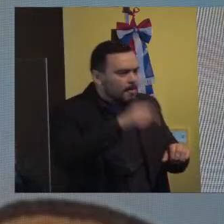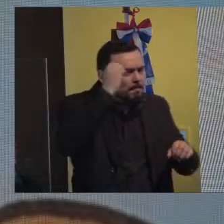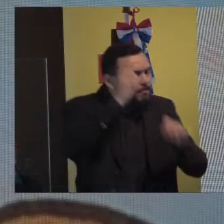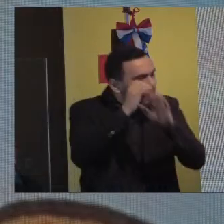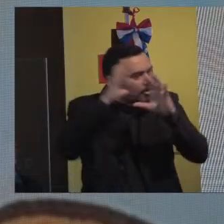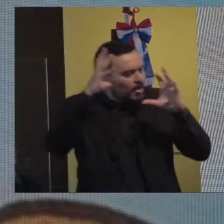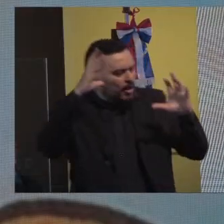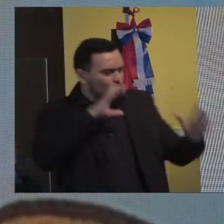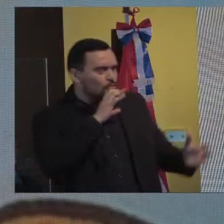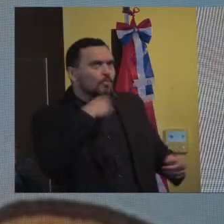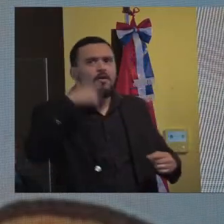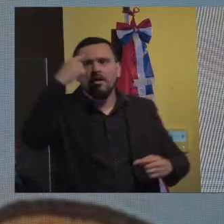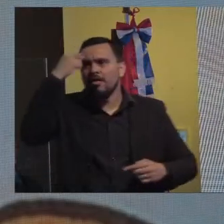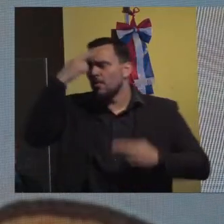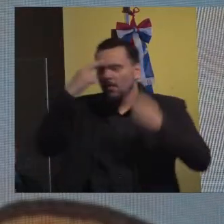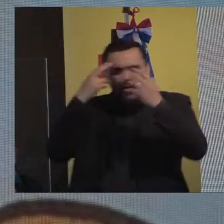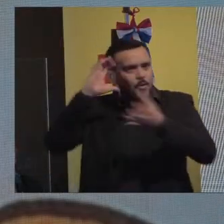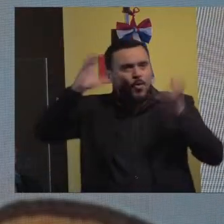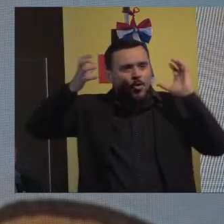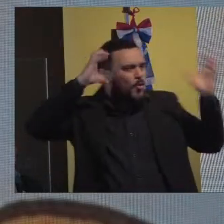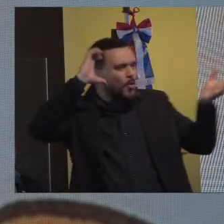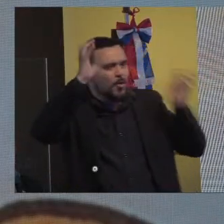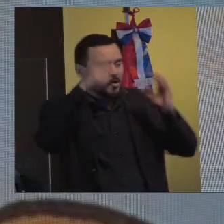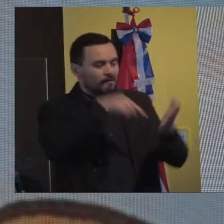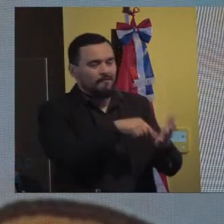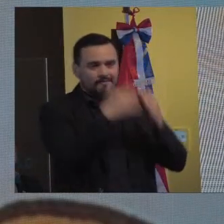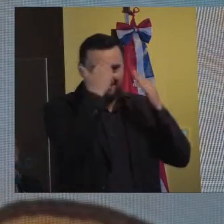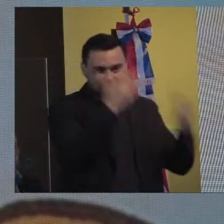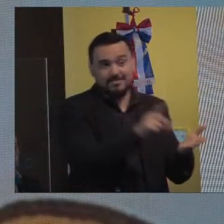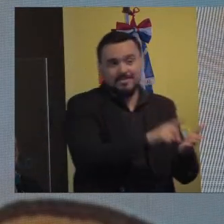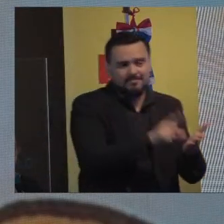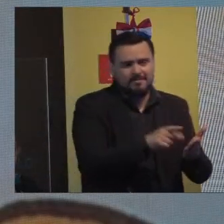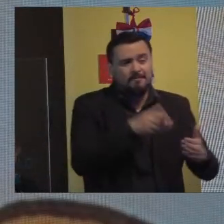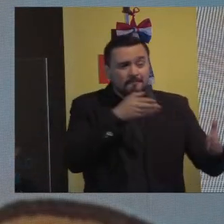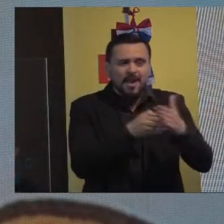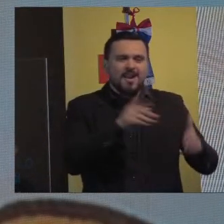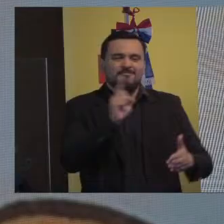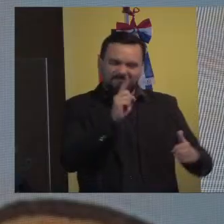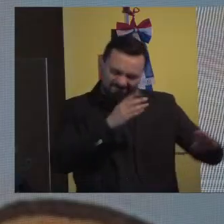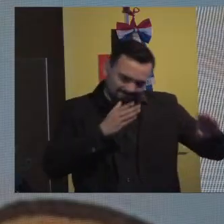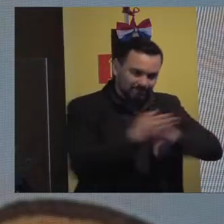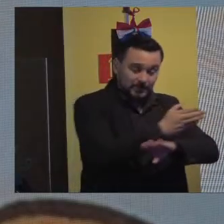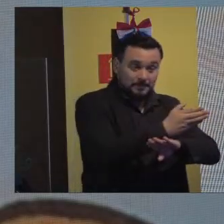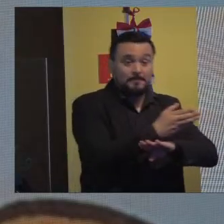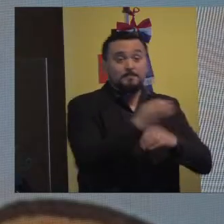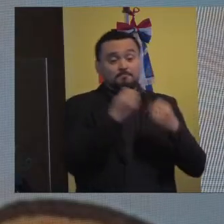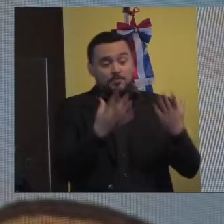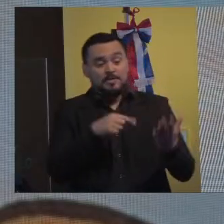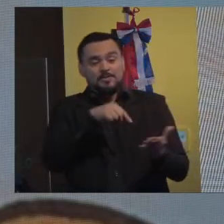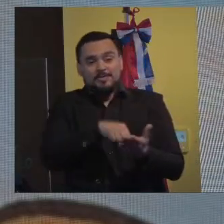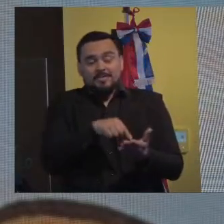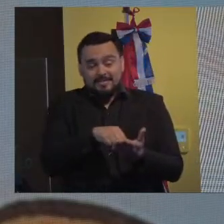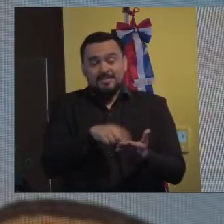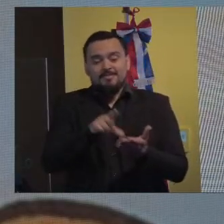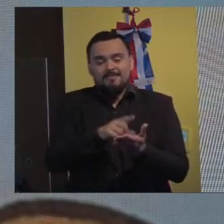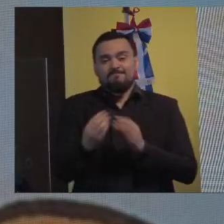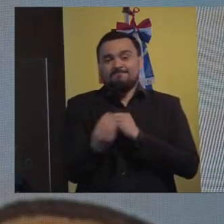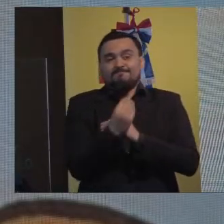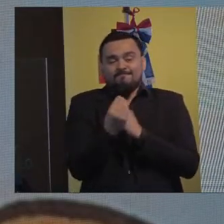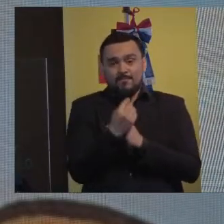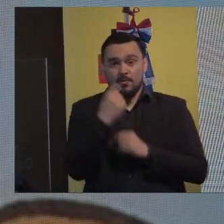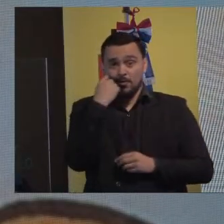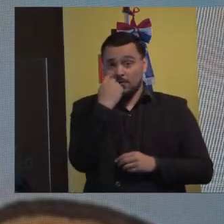tener barreras, no debe conocer límites ni orillas. El Principito nos enseñó que lo esencial es invisible a los